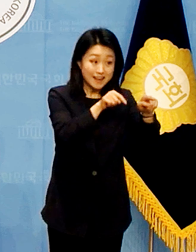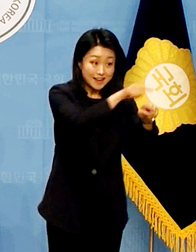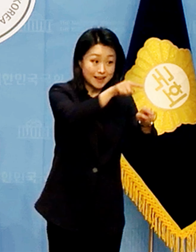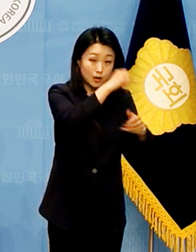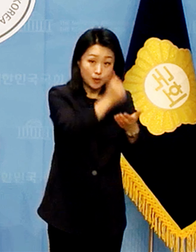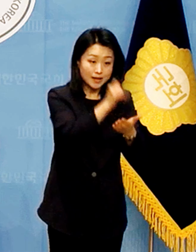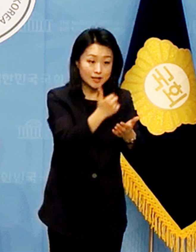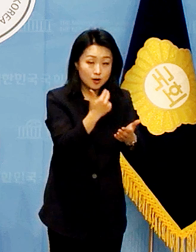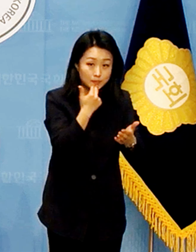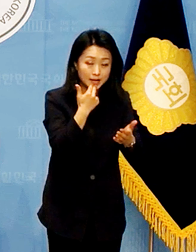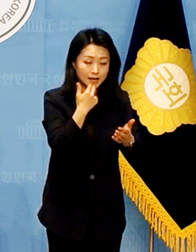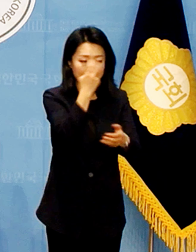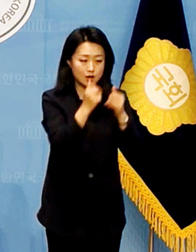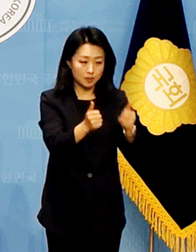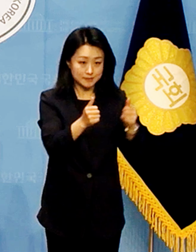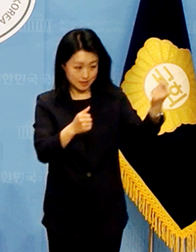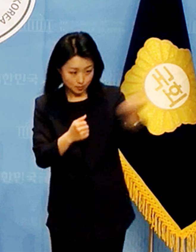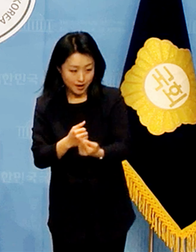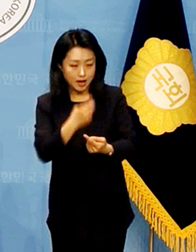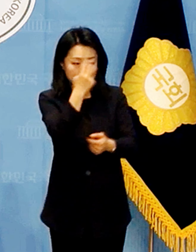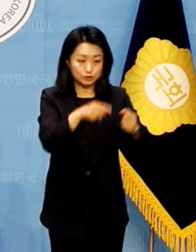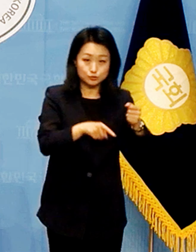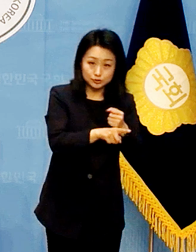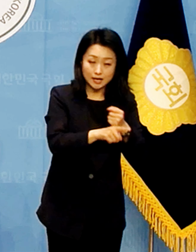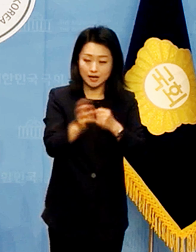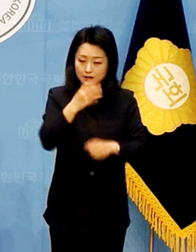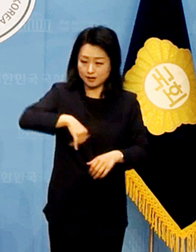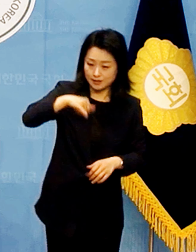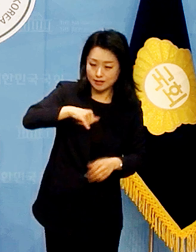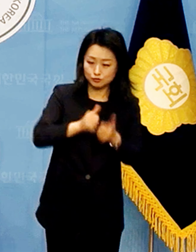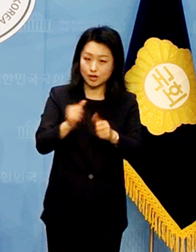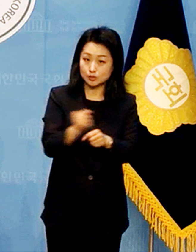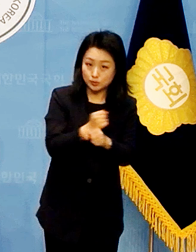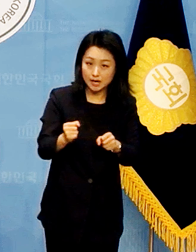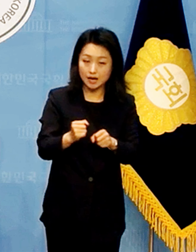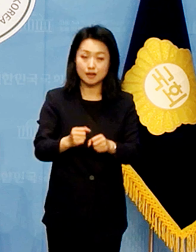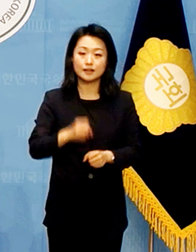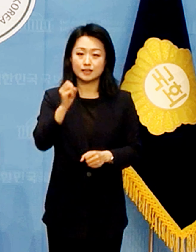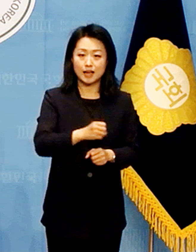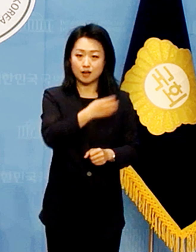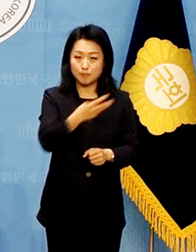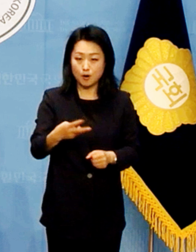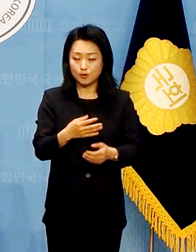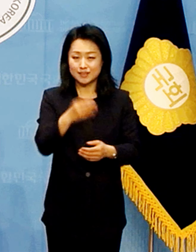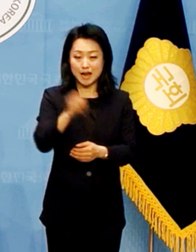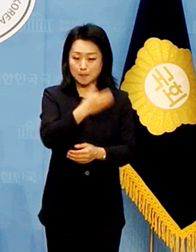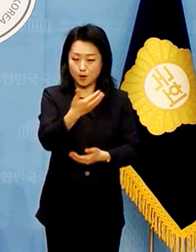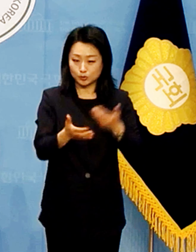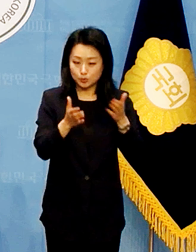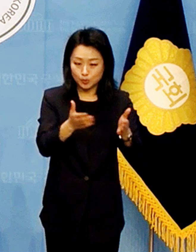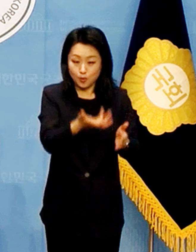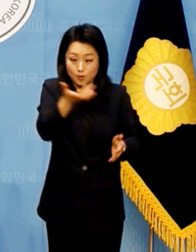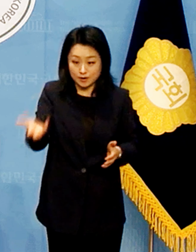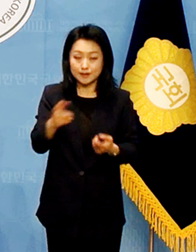서십시오. 거기서 디올백 수수, 주가 조작, 양평 고속도로 굴절 등 여러 의혹에 대해